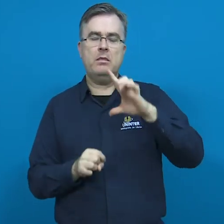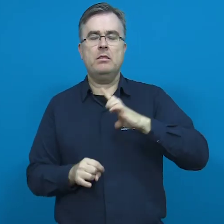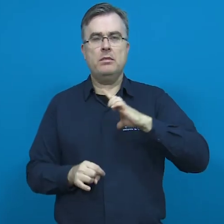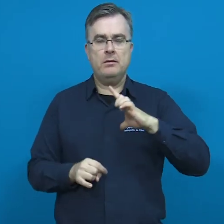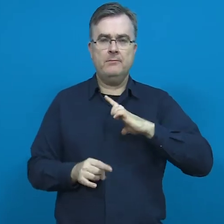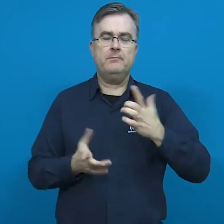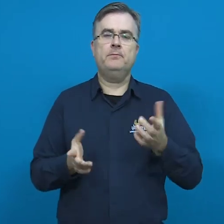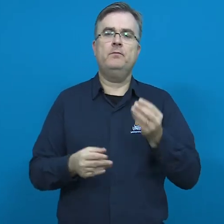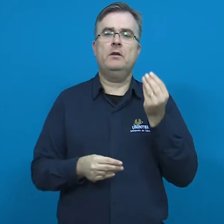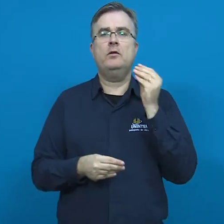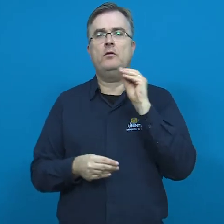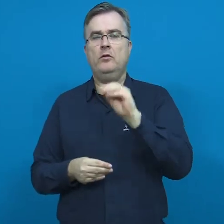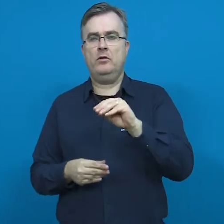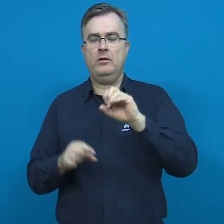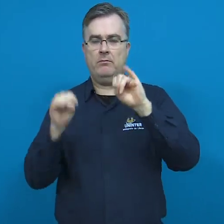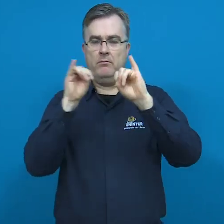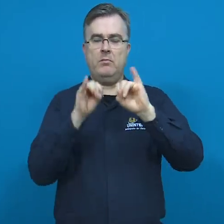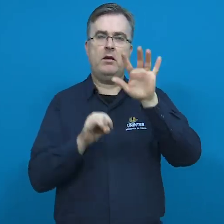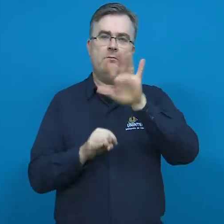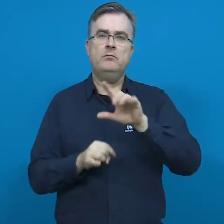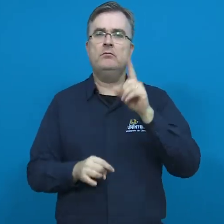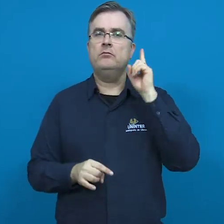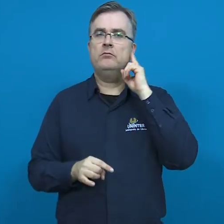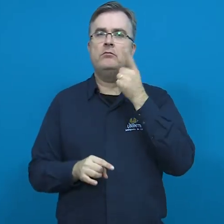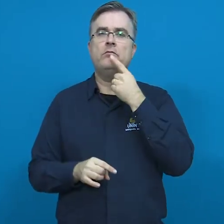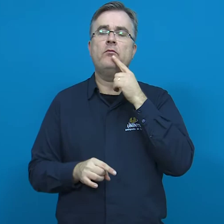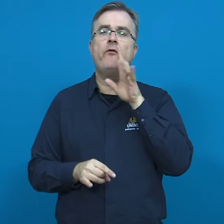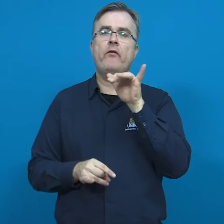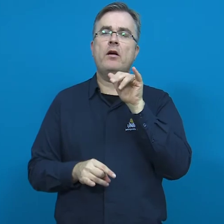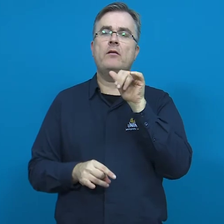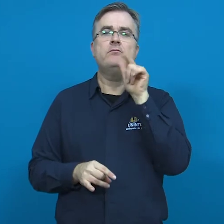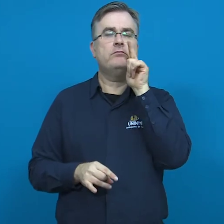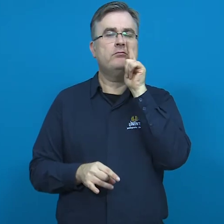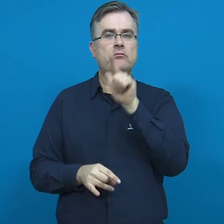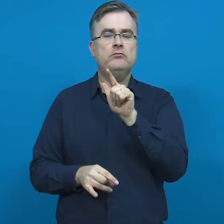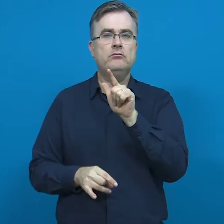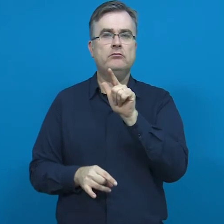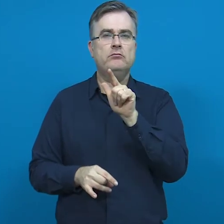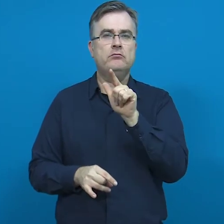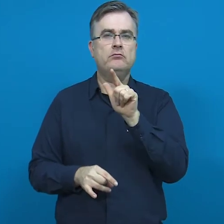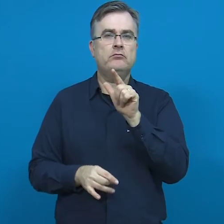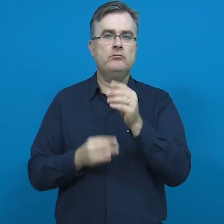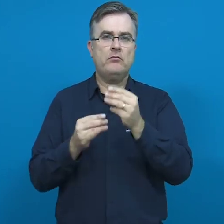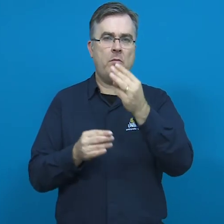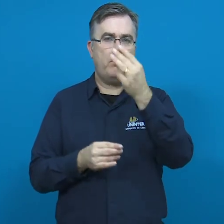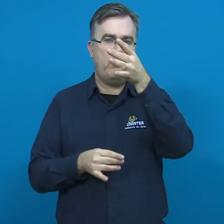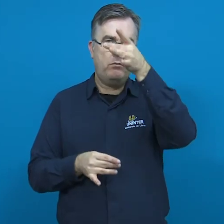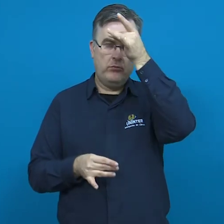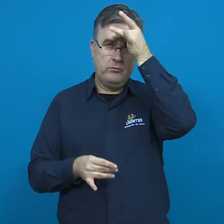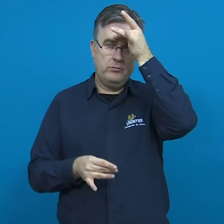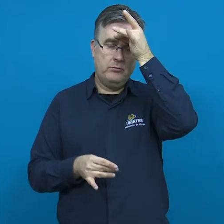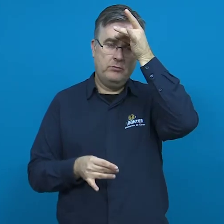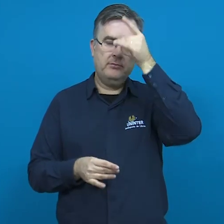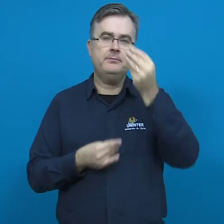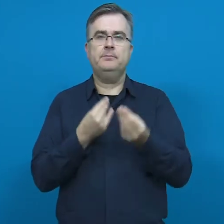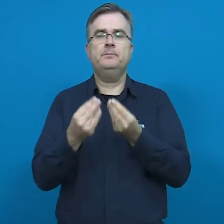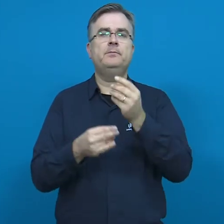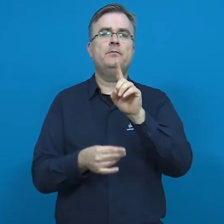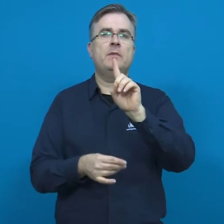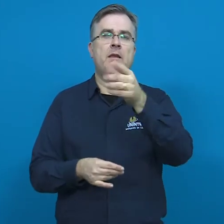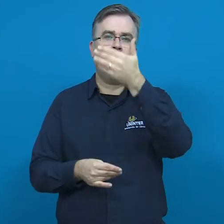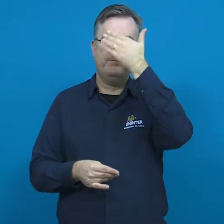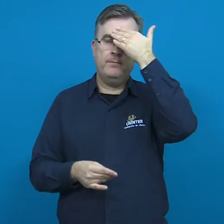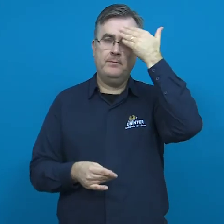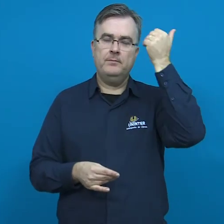umas imagens dele. Então, coloque essa imagem. Então, o surdo já vai conseguir memorizar